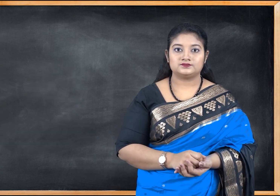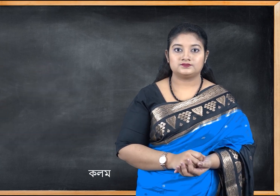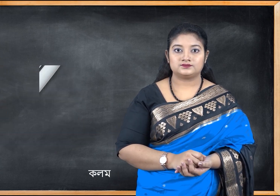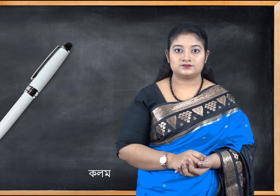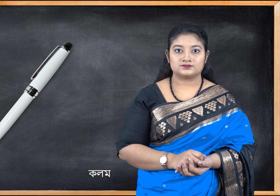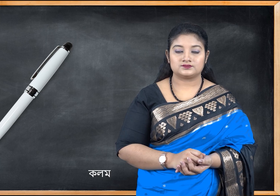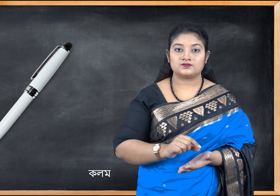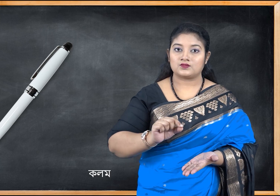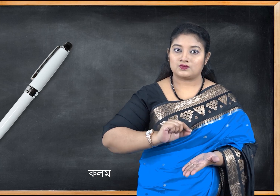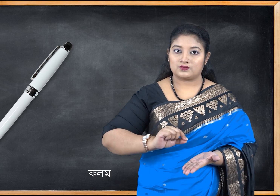কলম,